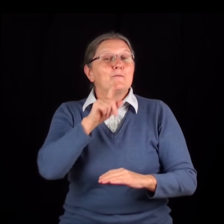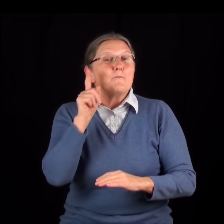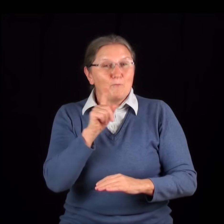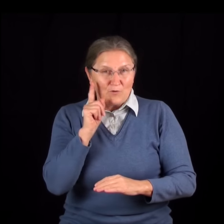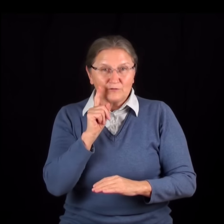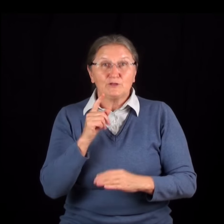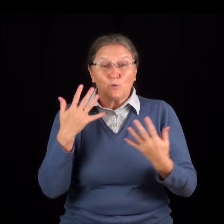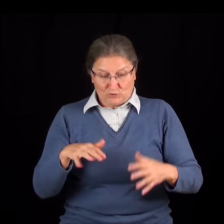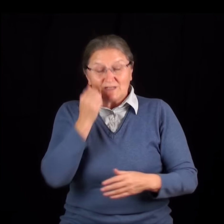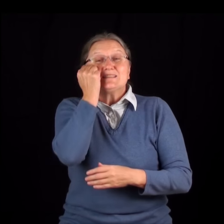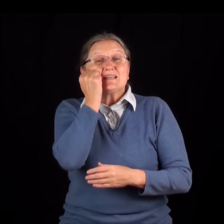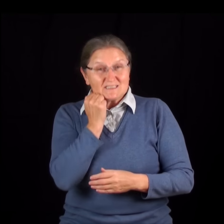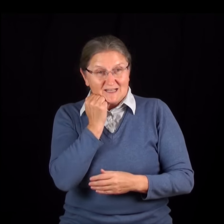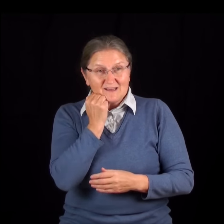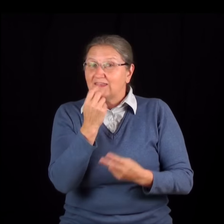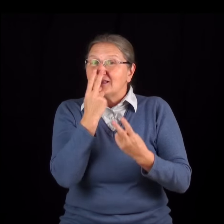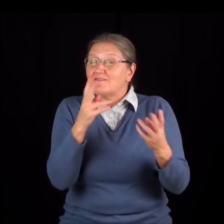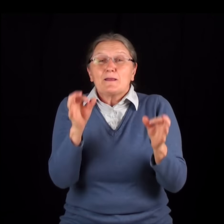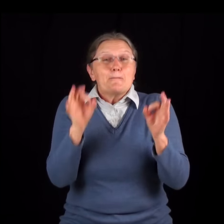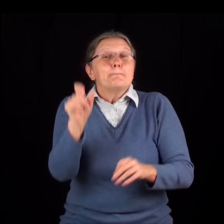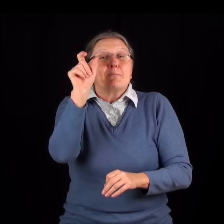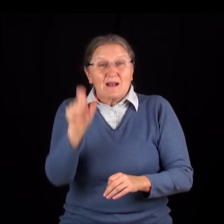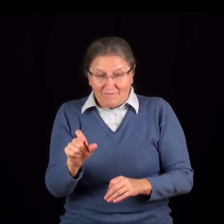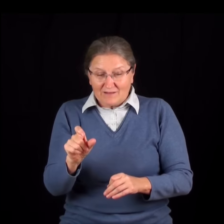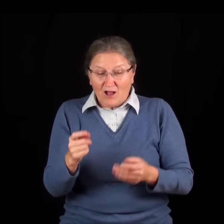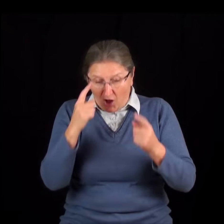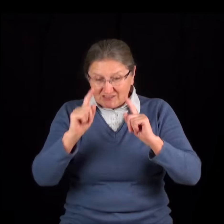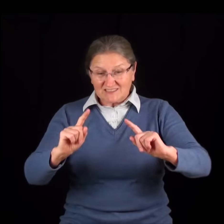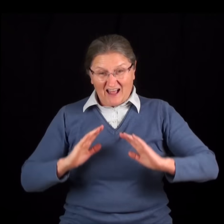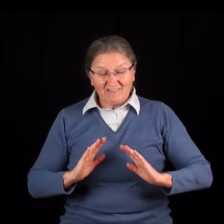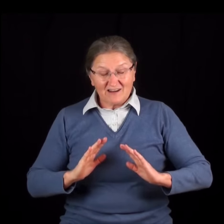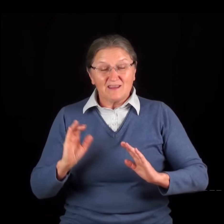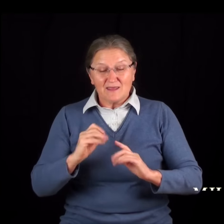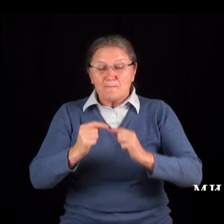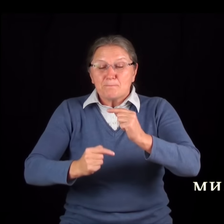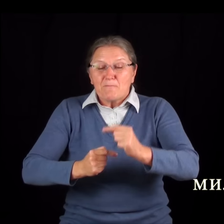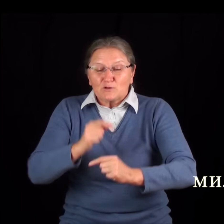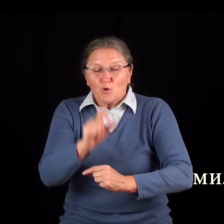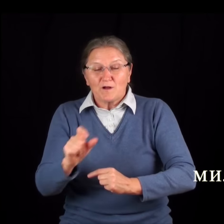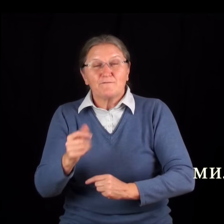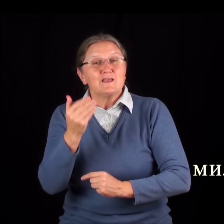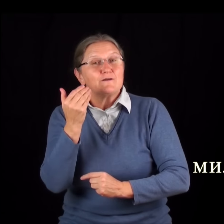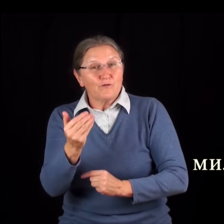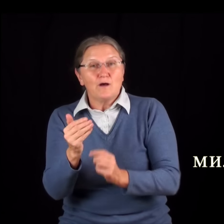был молод и состарился, и не видал праведника оставленным и потомков его,